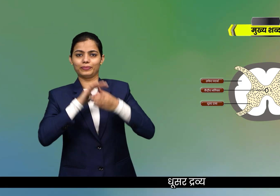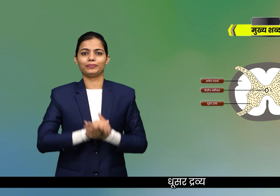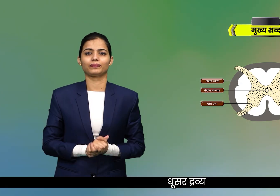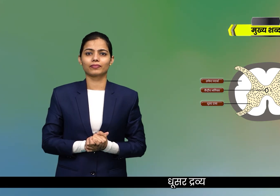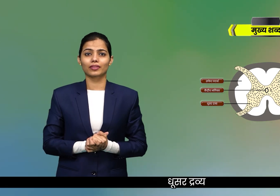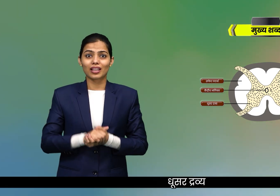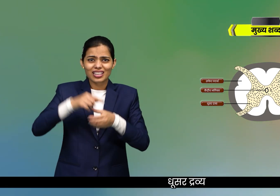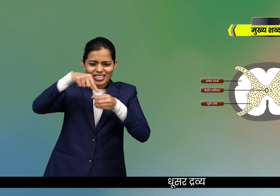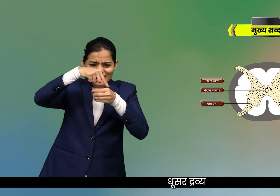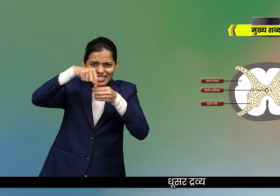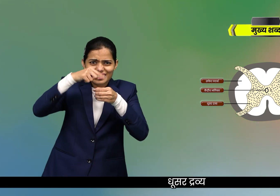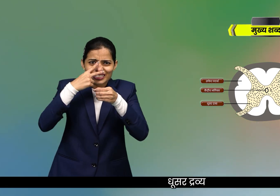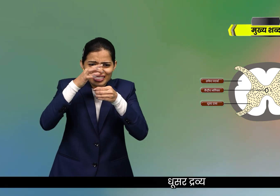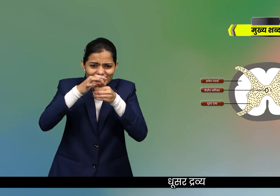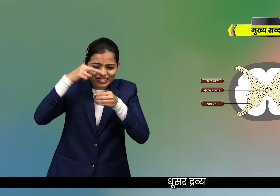धूसर ध्रुव,